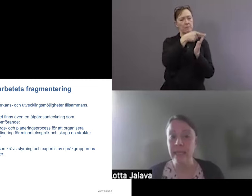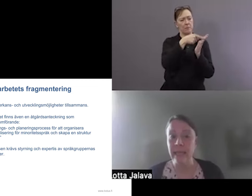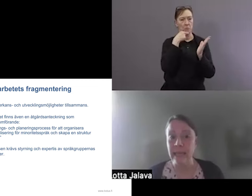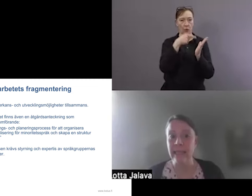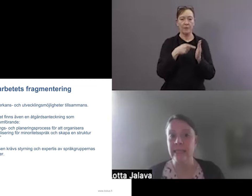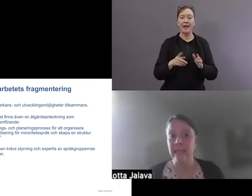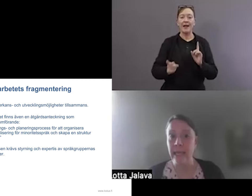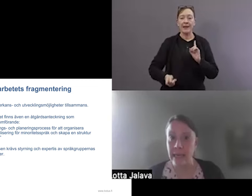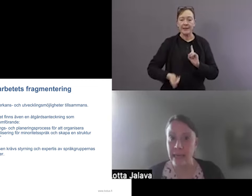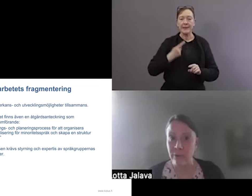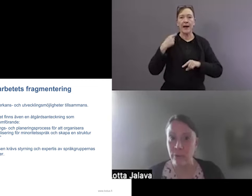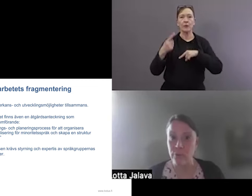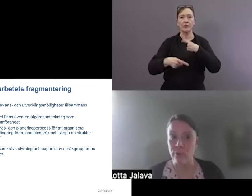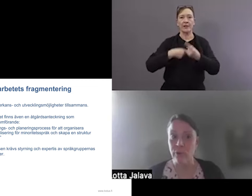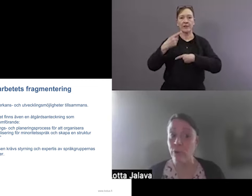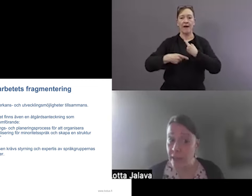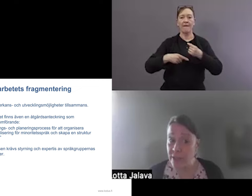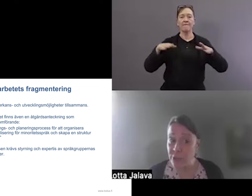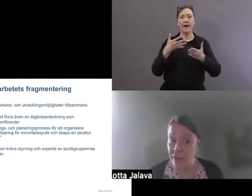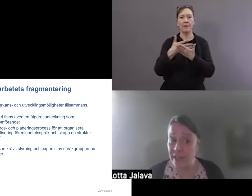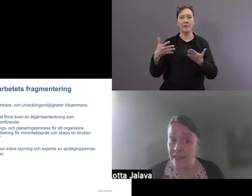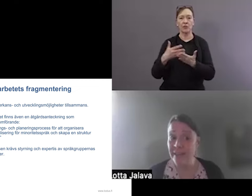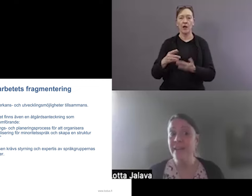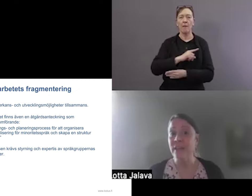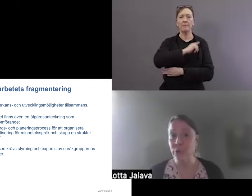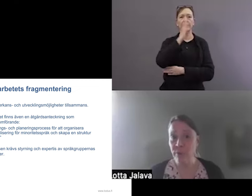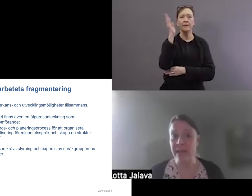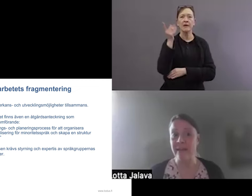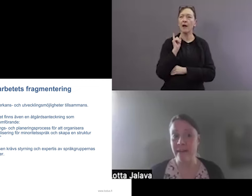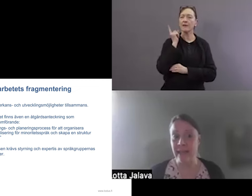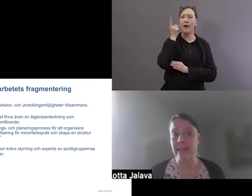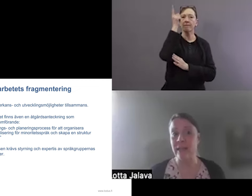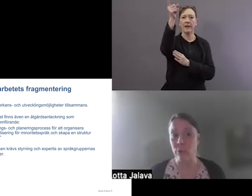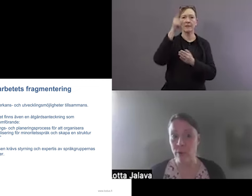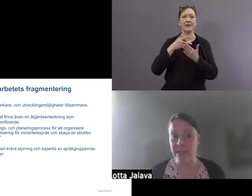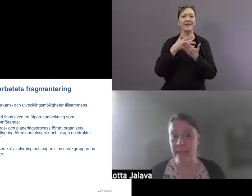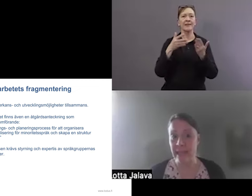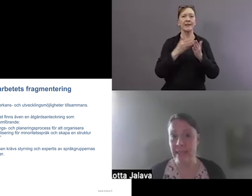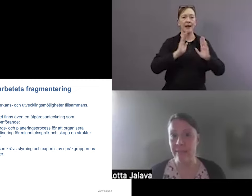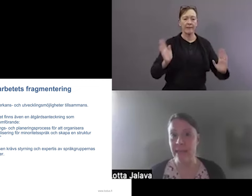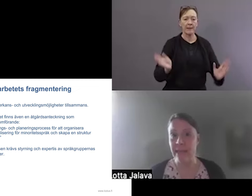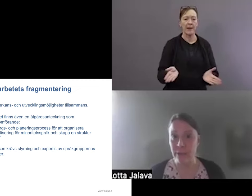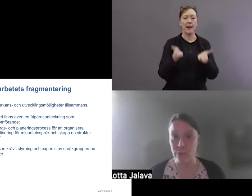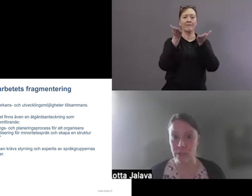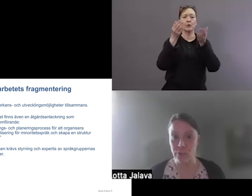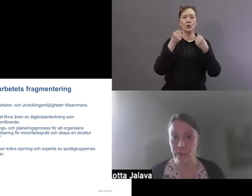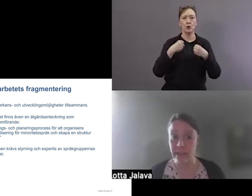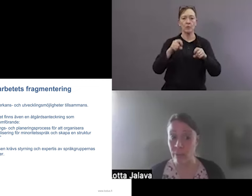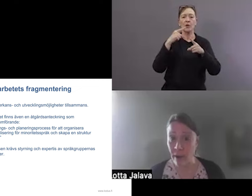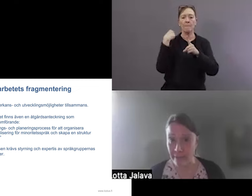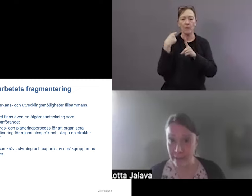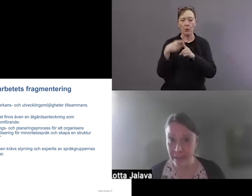vähemmistökielten pitkäjänteisen kielen elvytystyön organisointiin ja toiminnan rakenteen luomiseen tähtäävä selvitys-